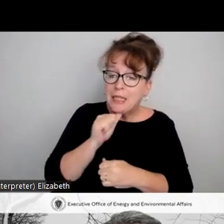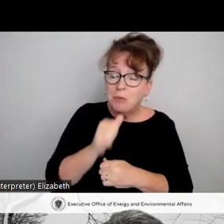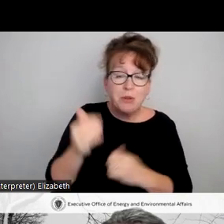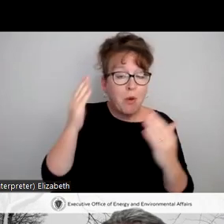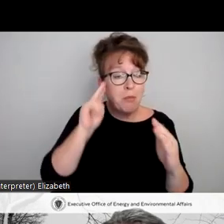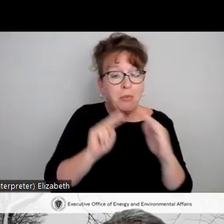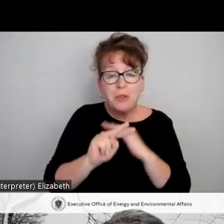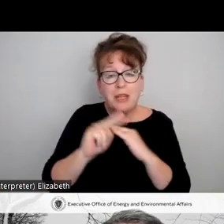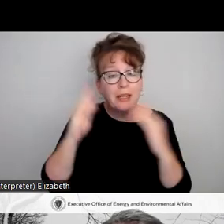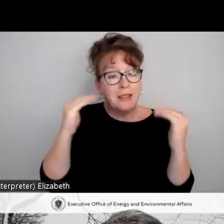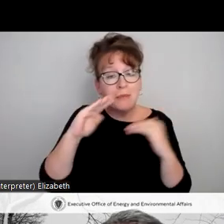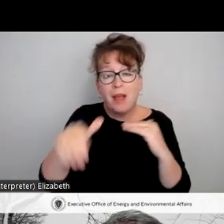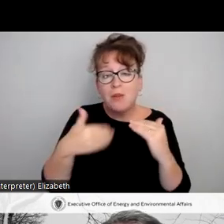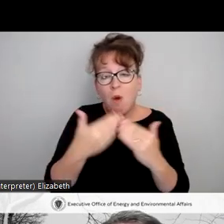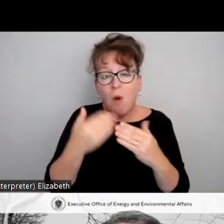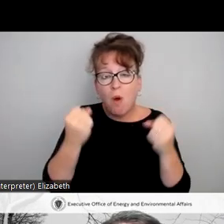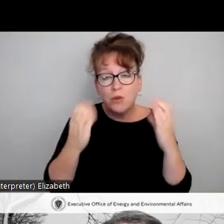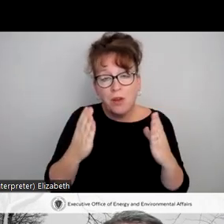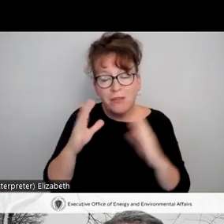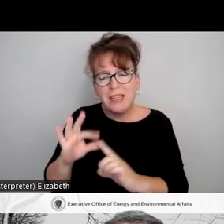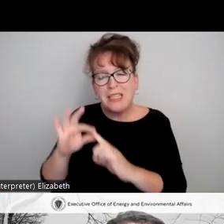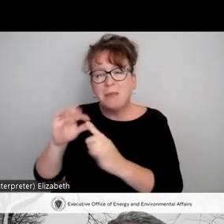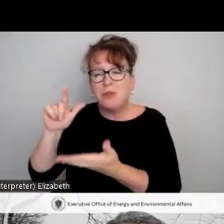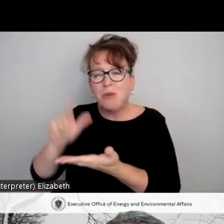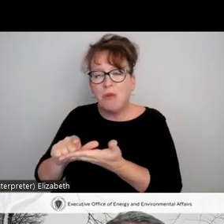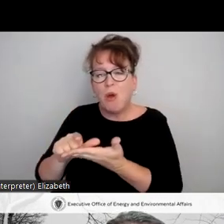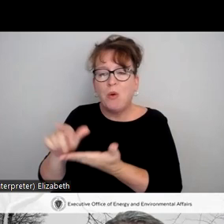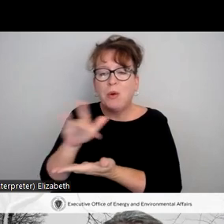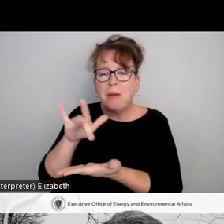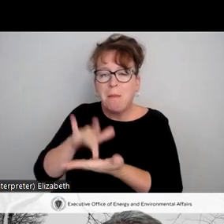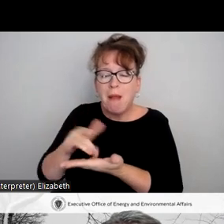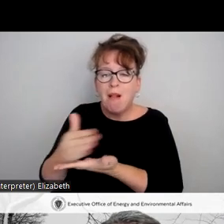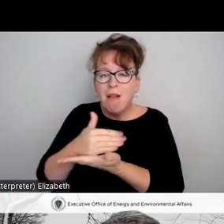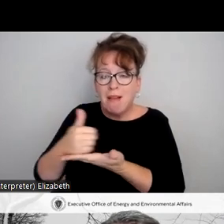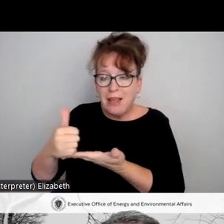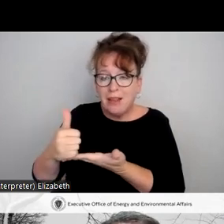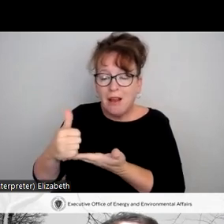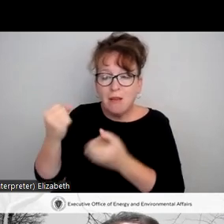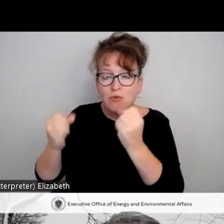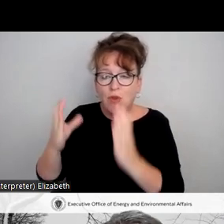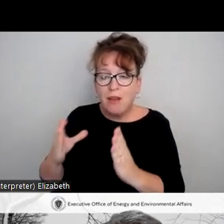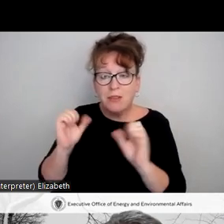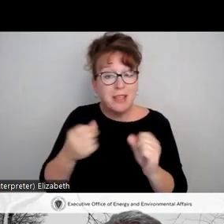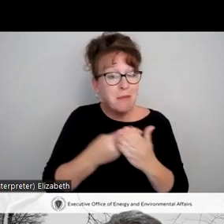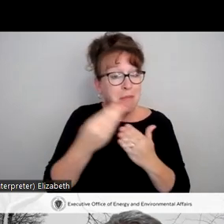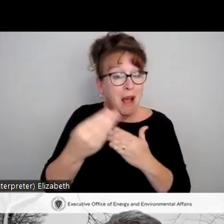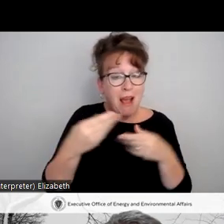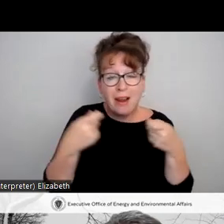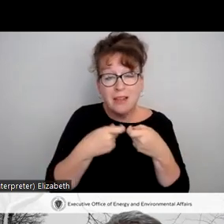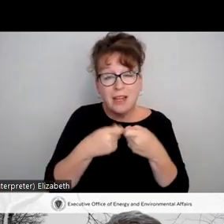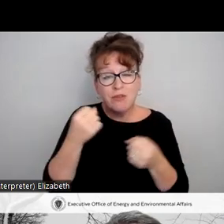estaciones eléctricas para vehículos eléctricos eh también eh